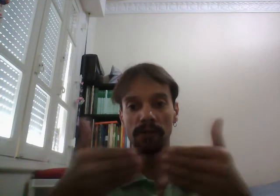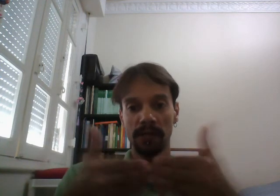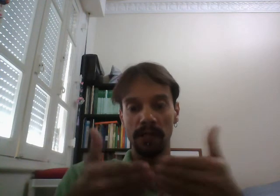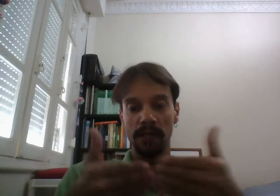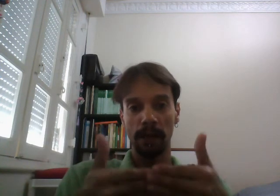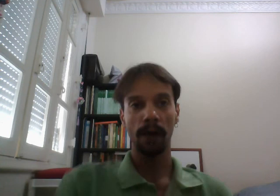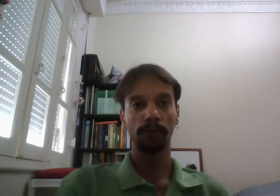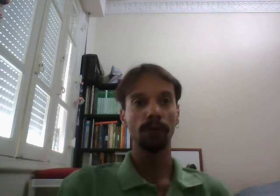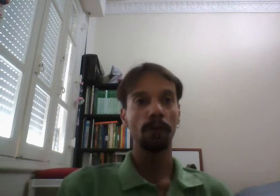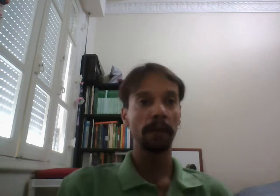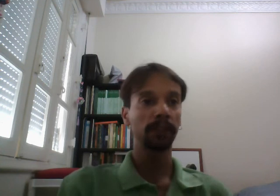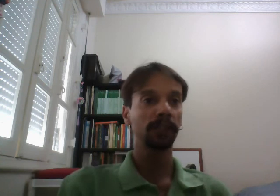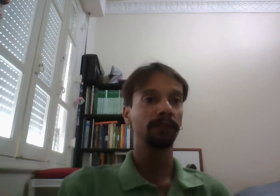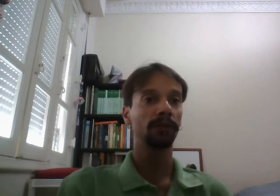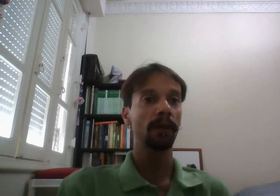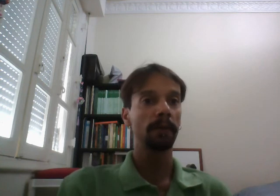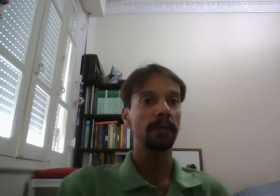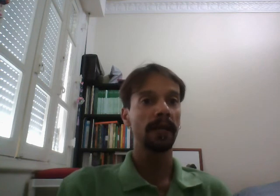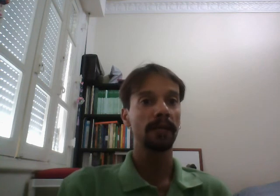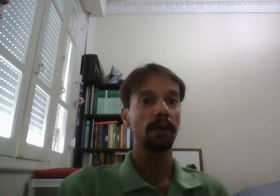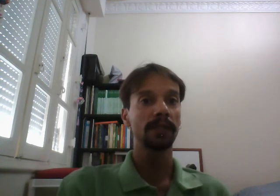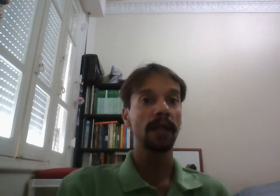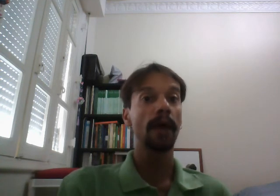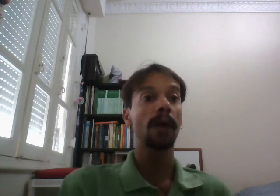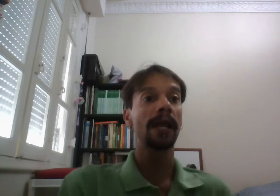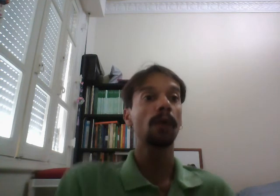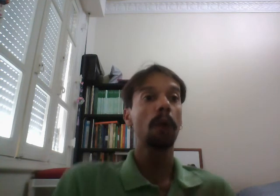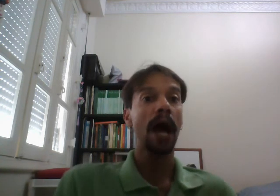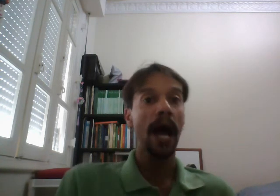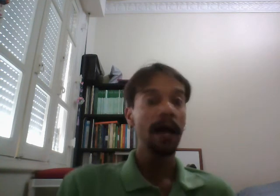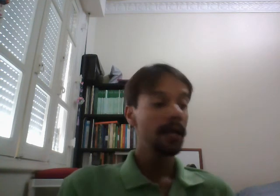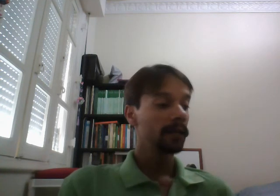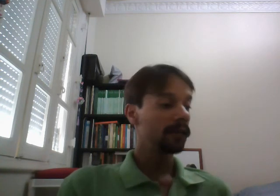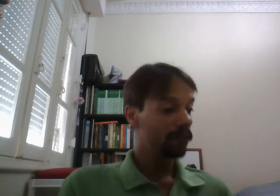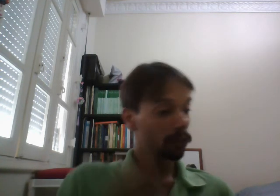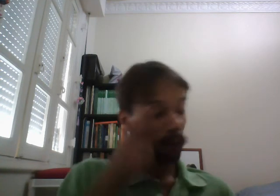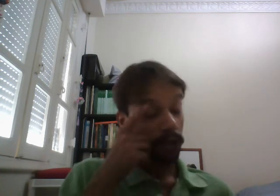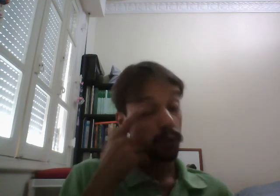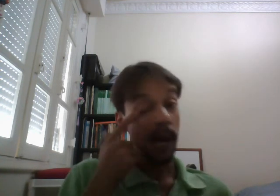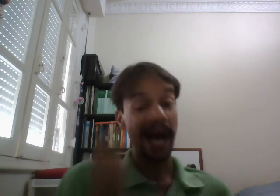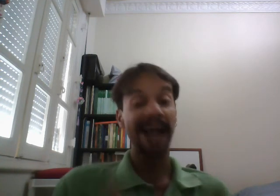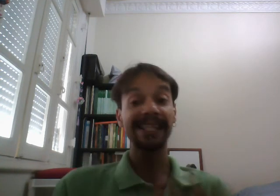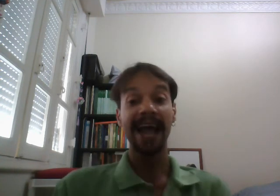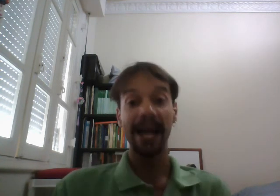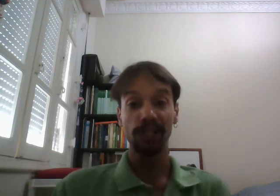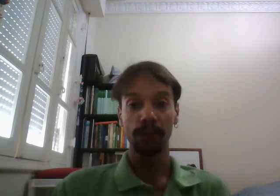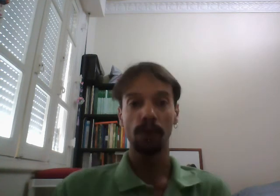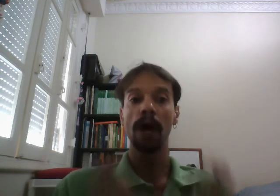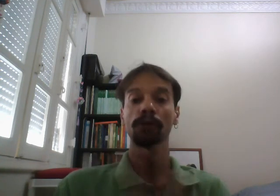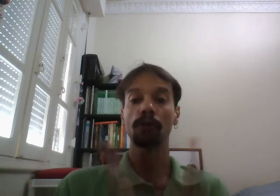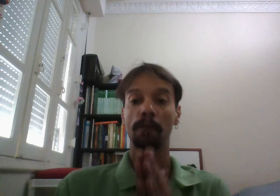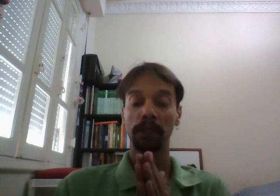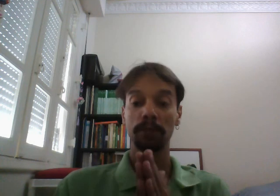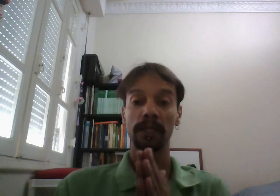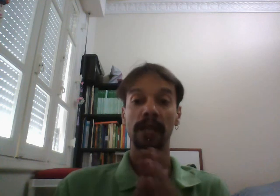do sistema autoincompatível. Então, a primeira resposta é o alelo A, devido à sua raridade. Como a